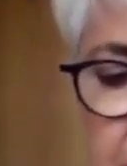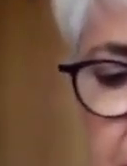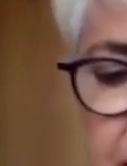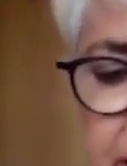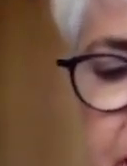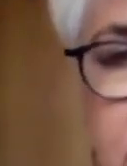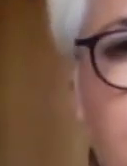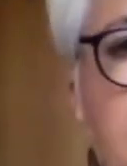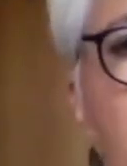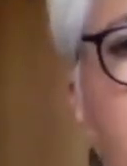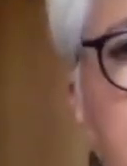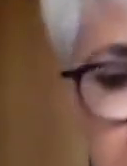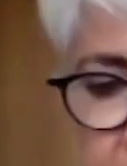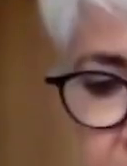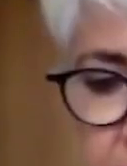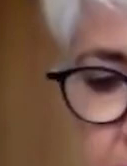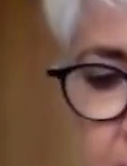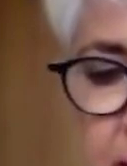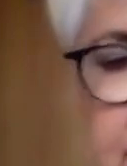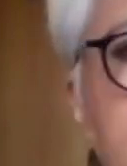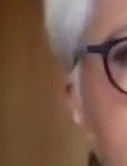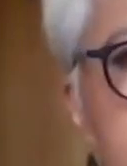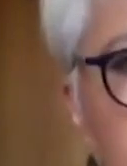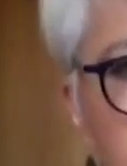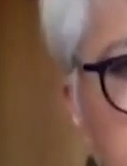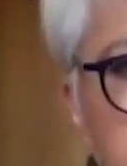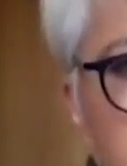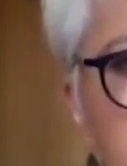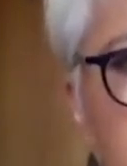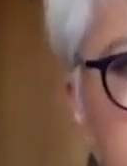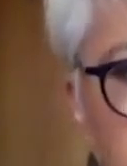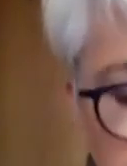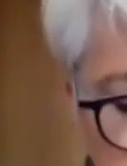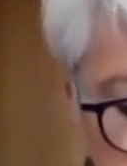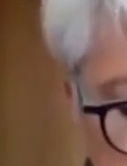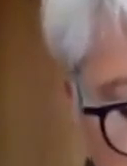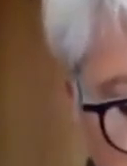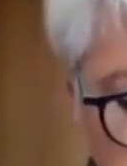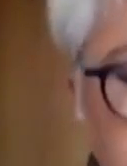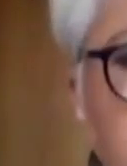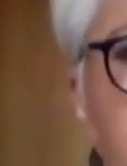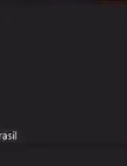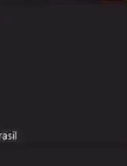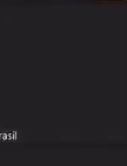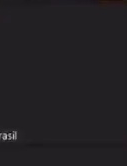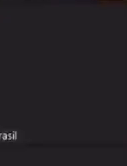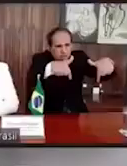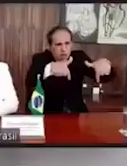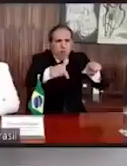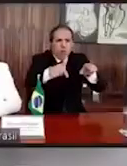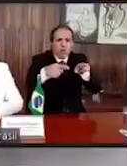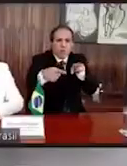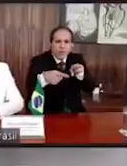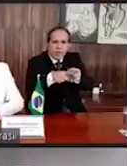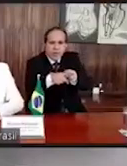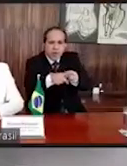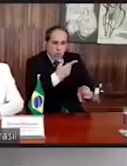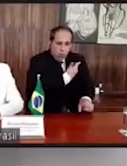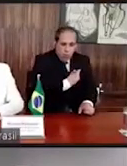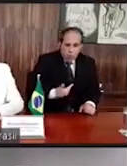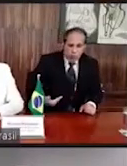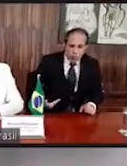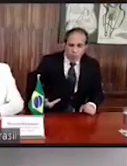importancia de las acciones coordinadas entre las instancias de gobierno y los actores del desarrollo. También nos